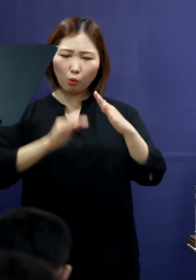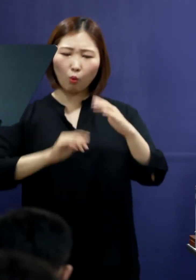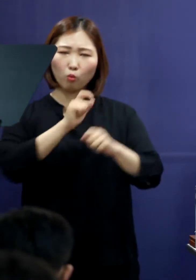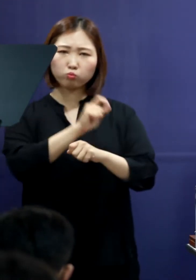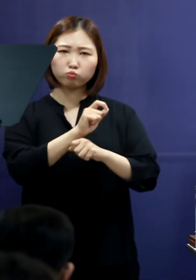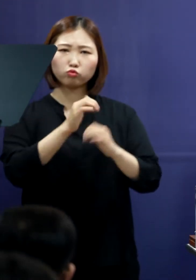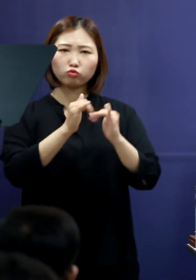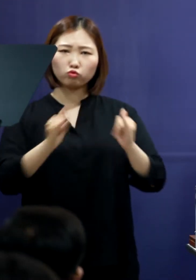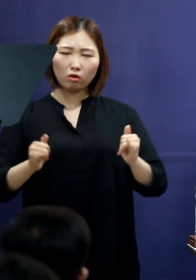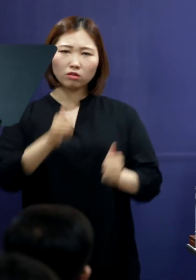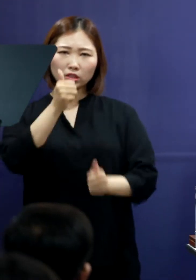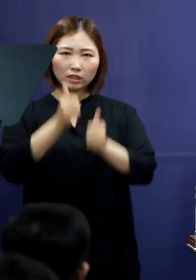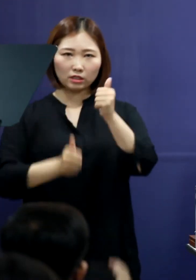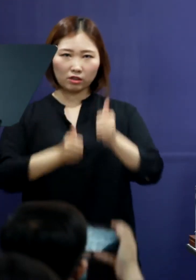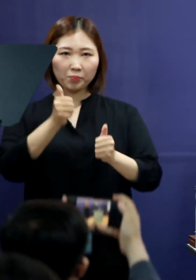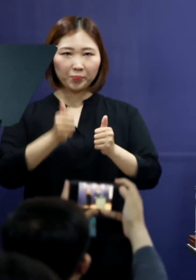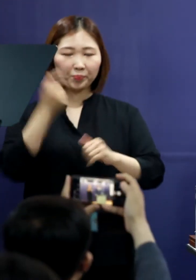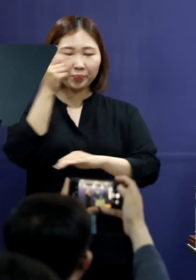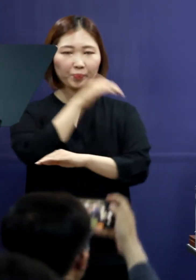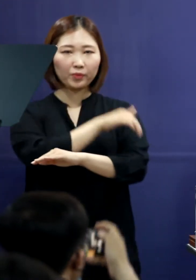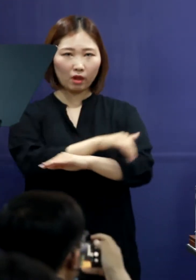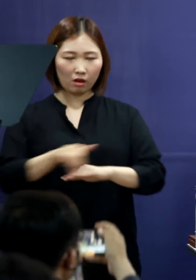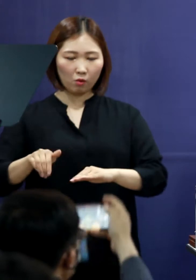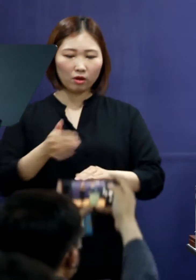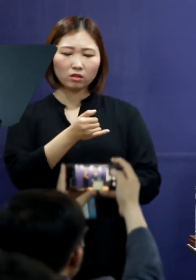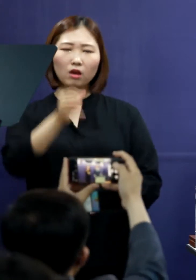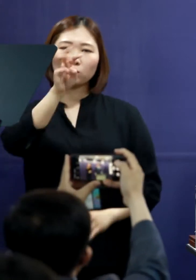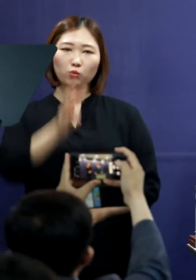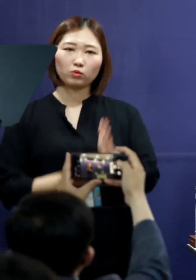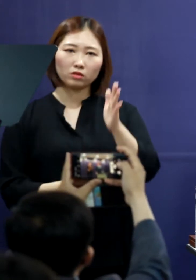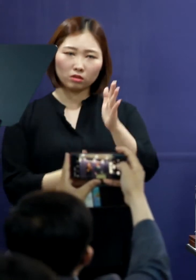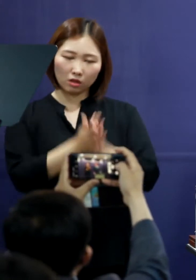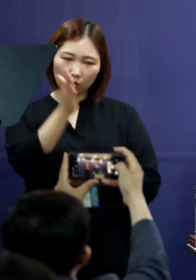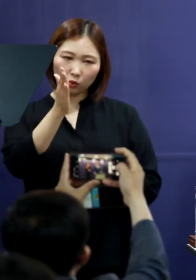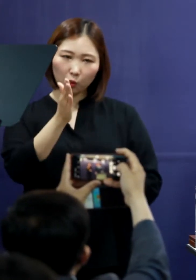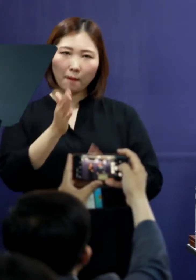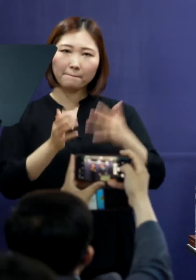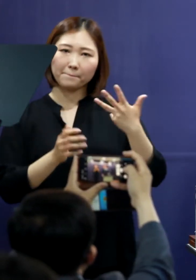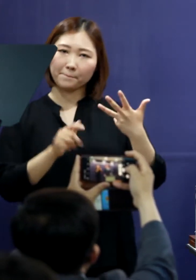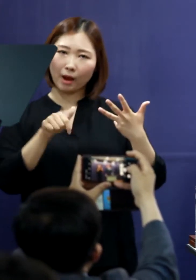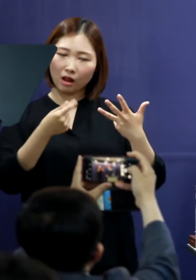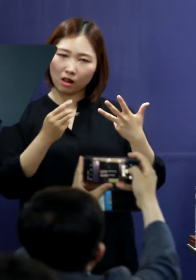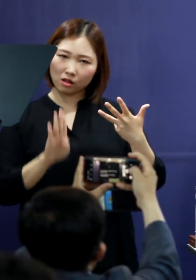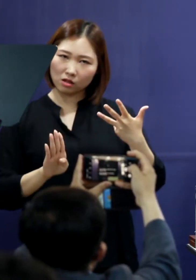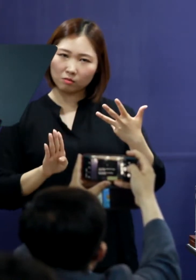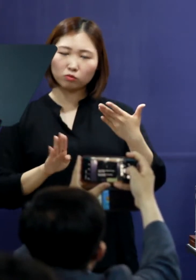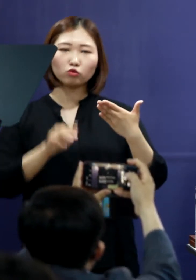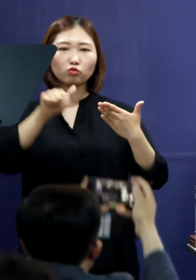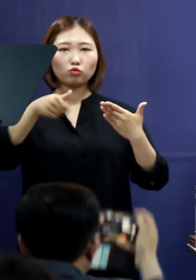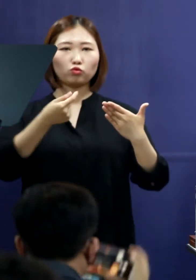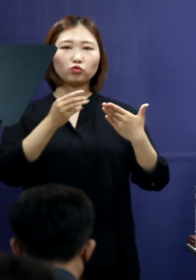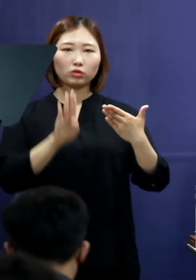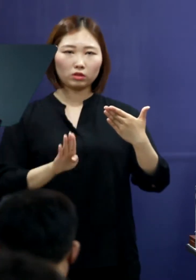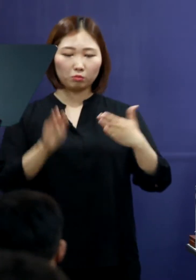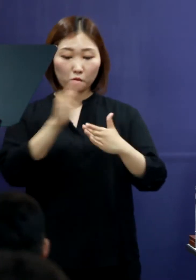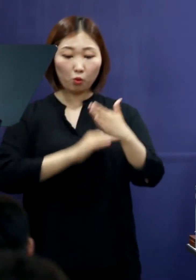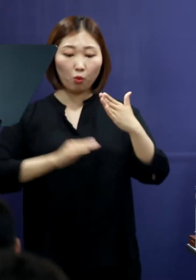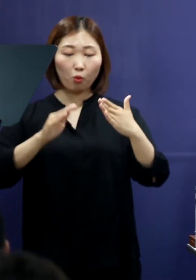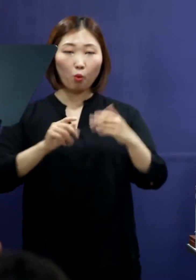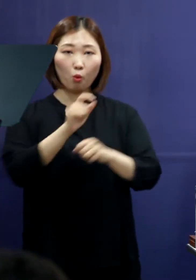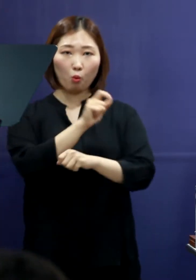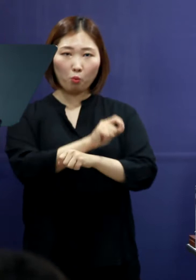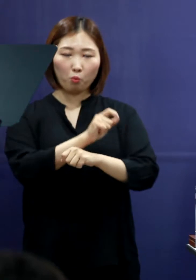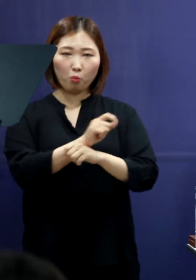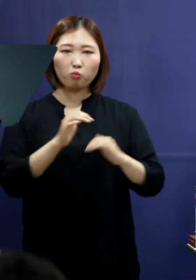시험이 실시가 됩니다. 우리 시에서도 지방공무원 8급 급급 공무원들에 대해서